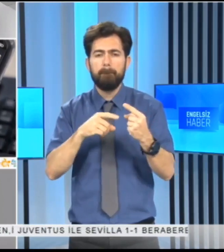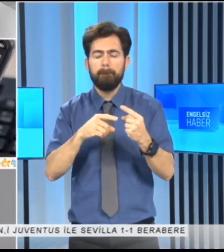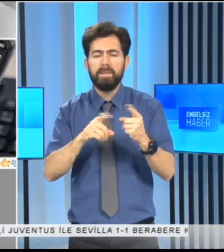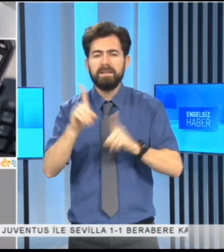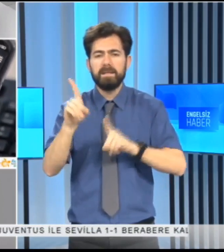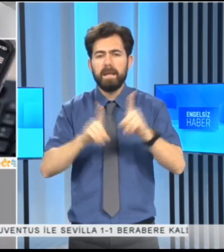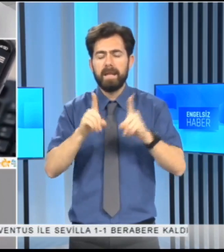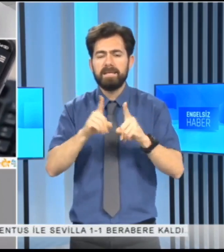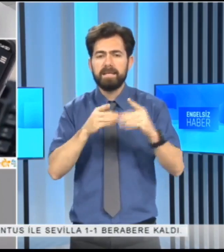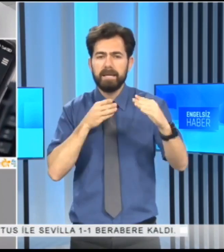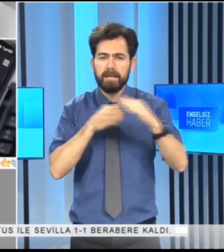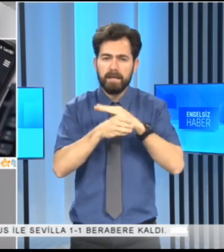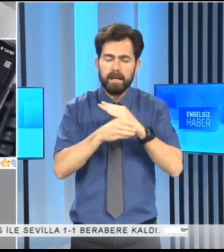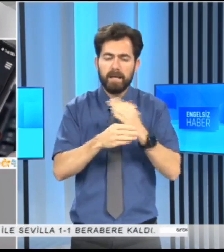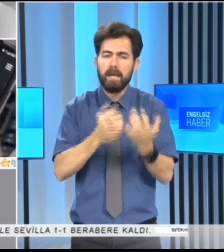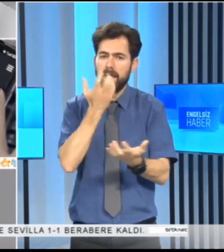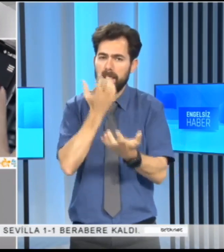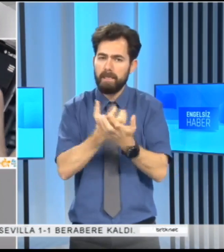indirebilirsiniz.